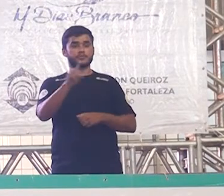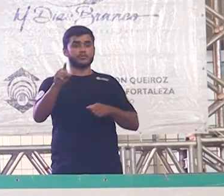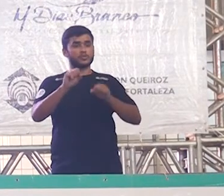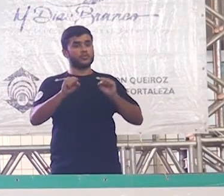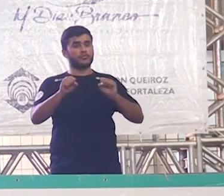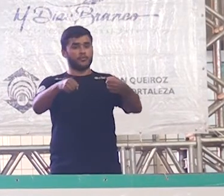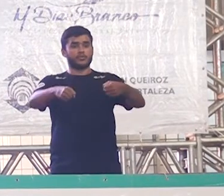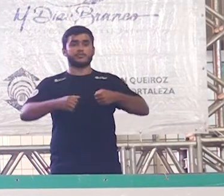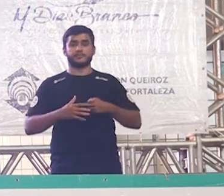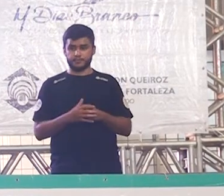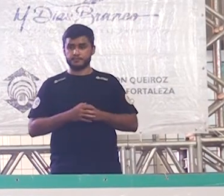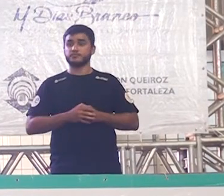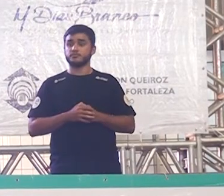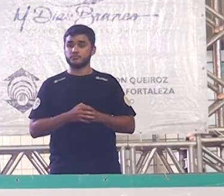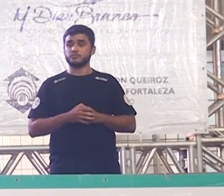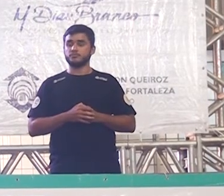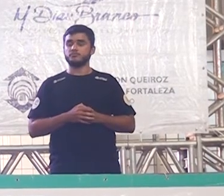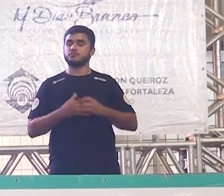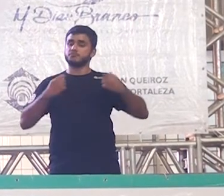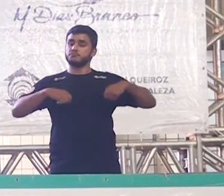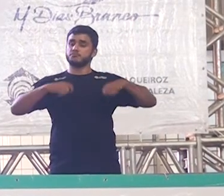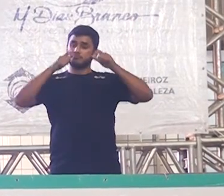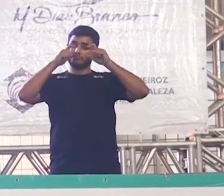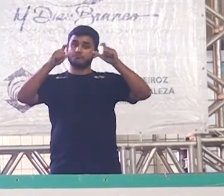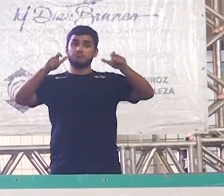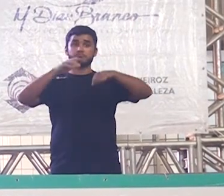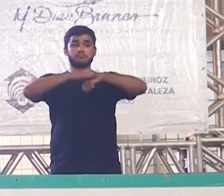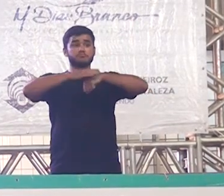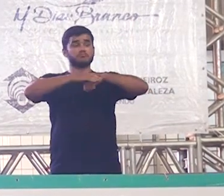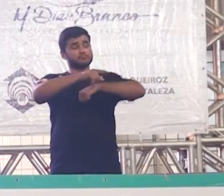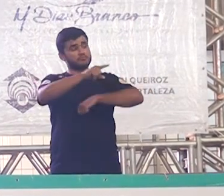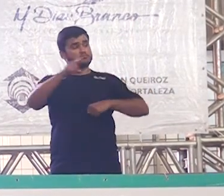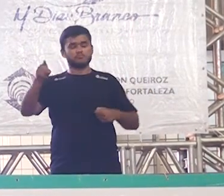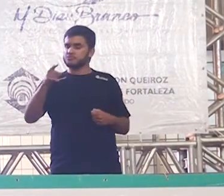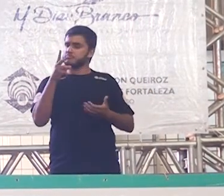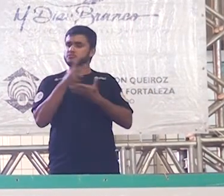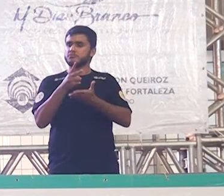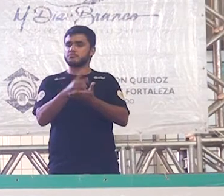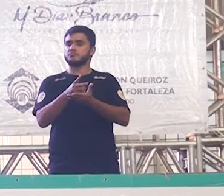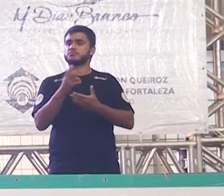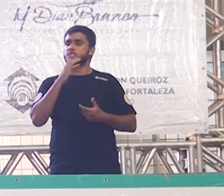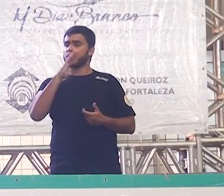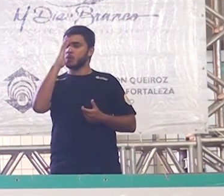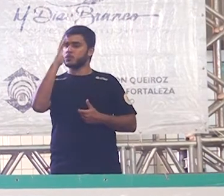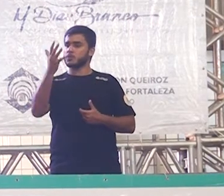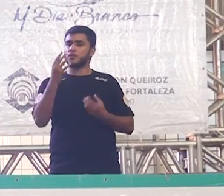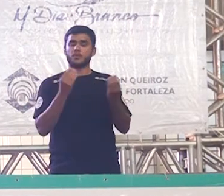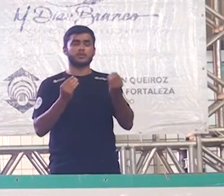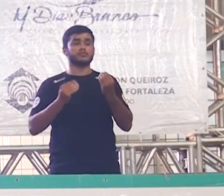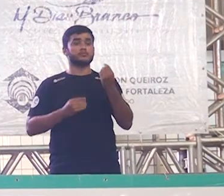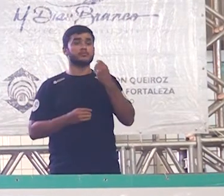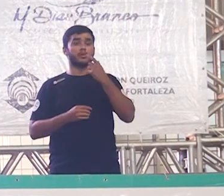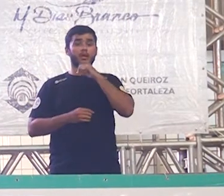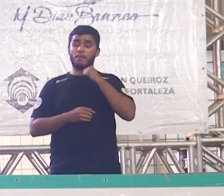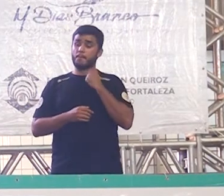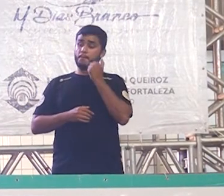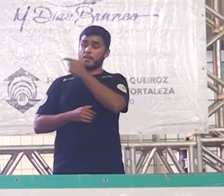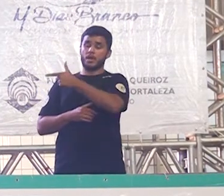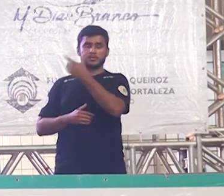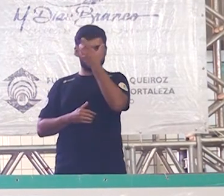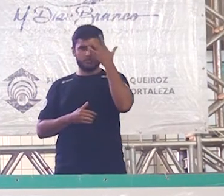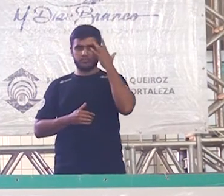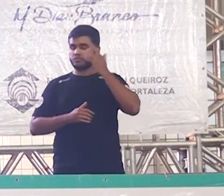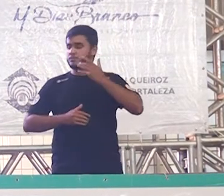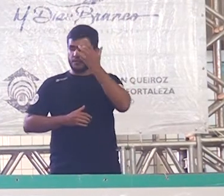sua parte. Então, é interessante que venha aquelas questões que você vai saber resolver e o teu concorrente não. Então,